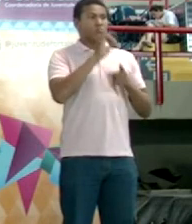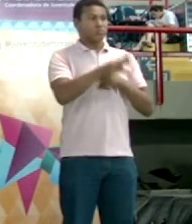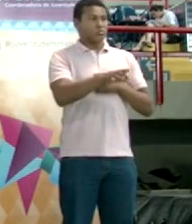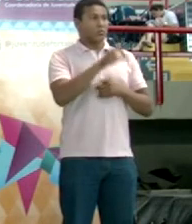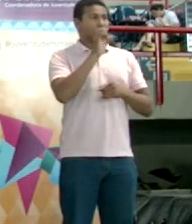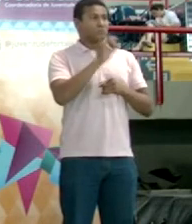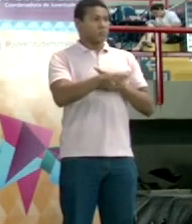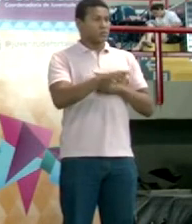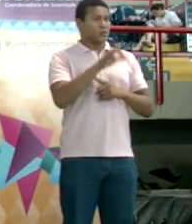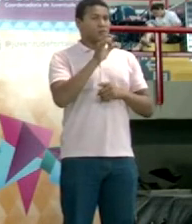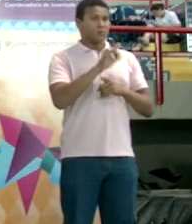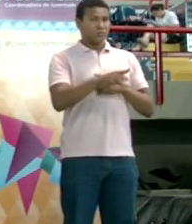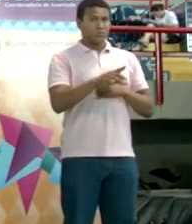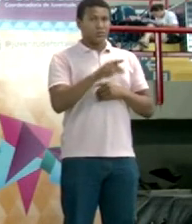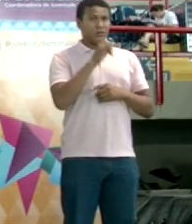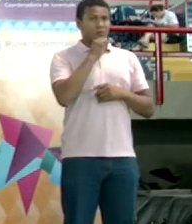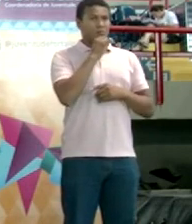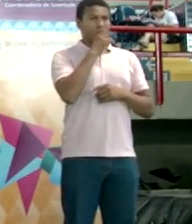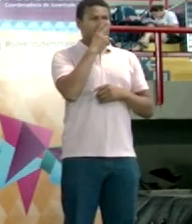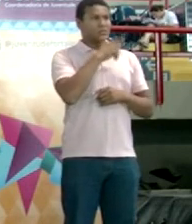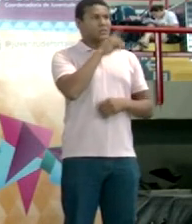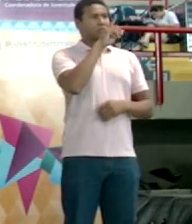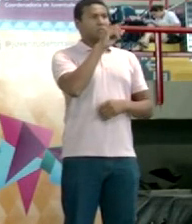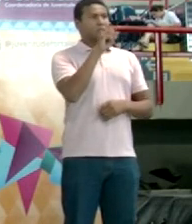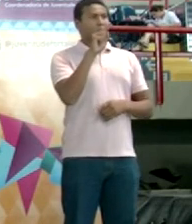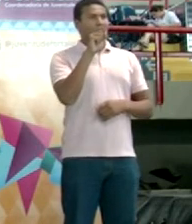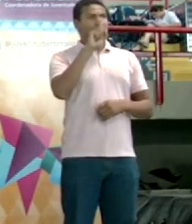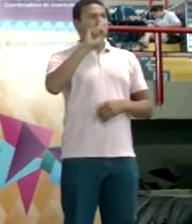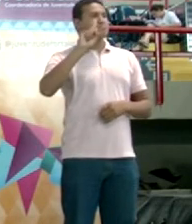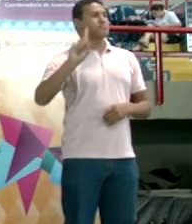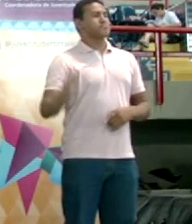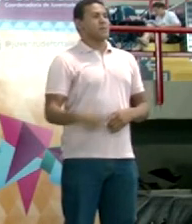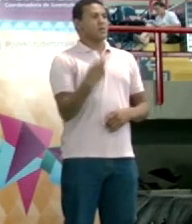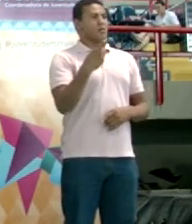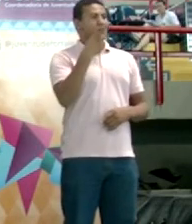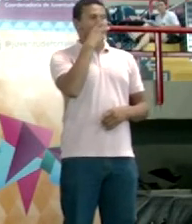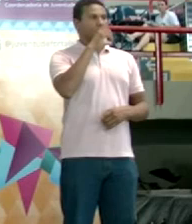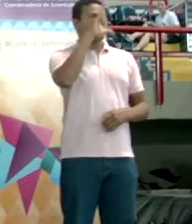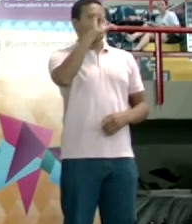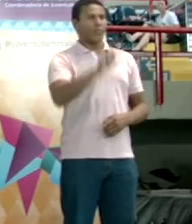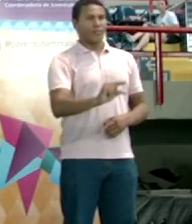ejaculação, libera menos do que 100 milhões de espermatozoides.